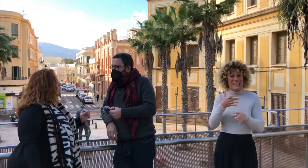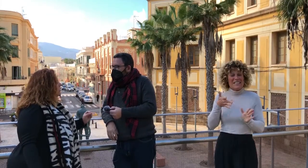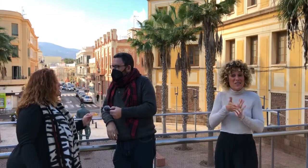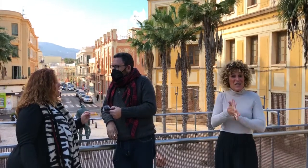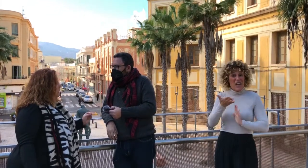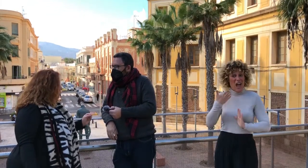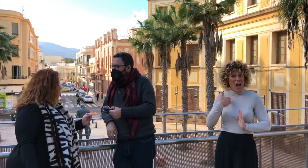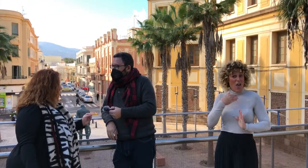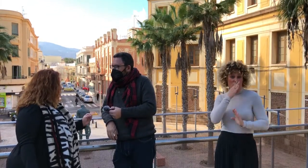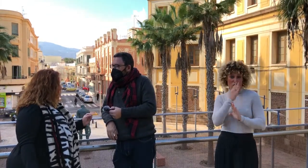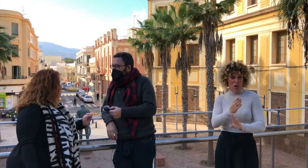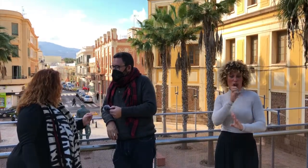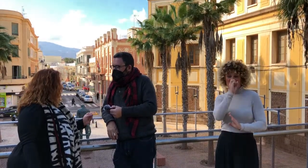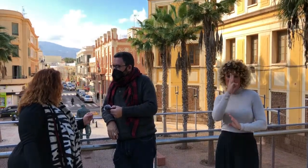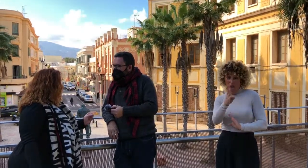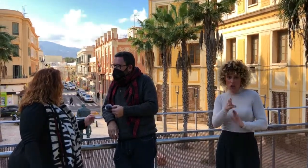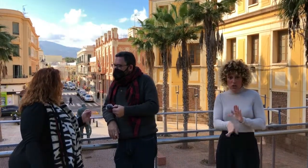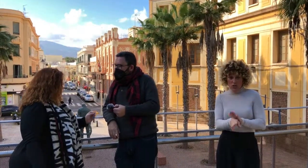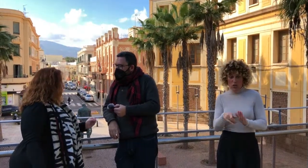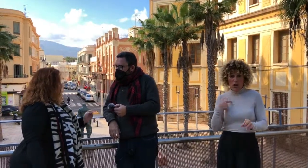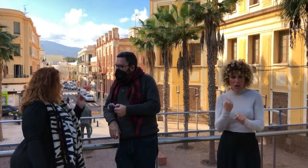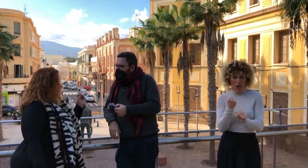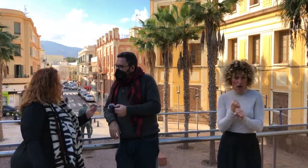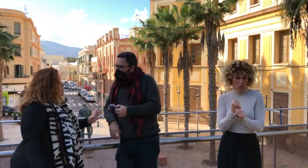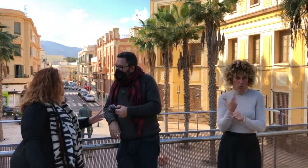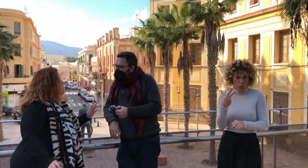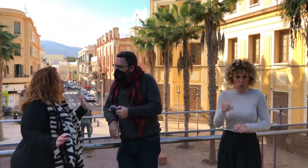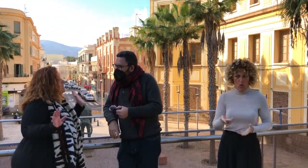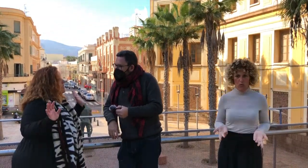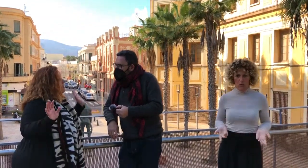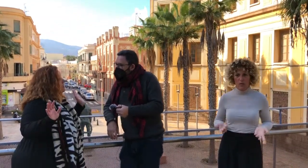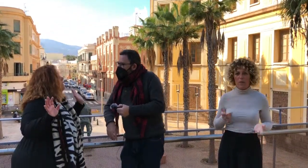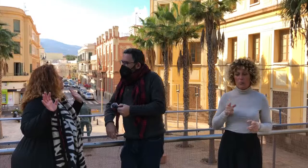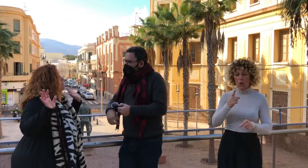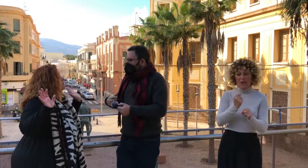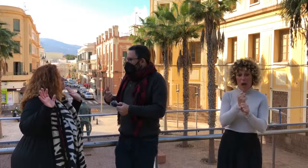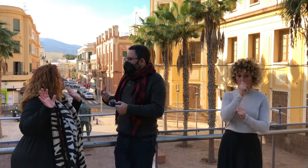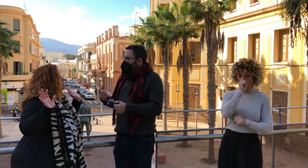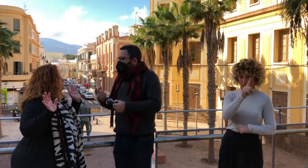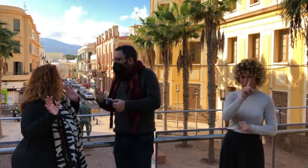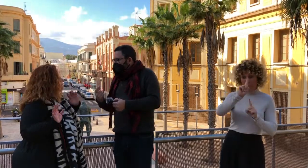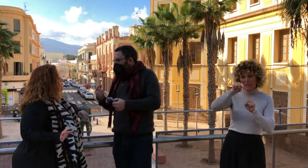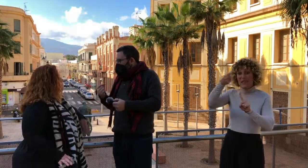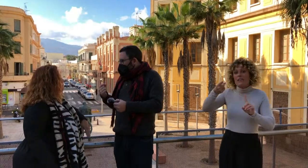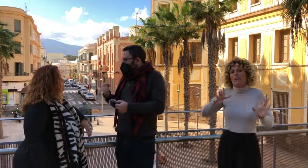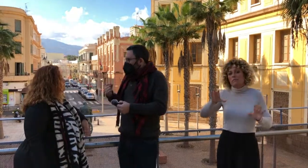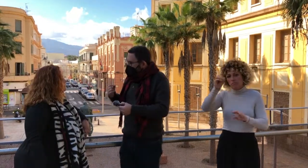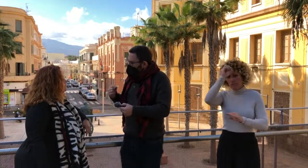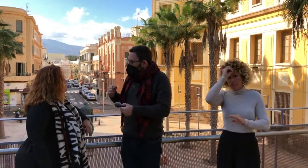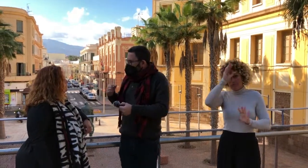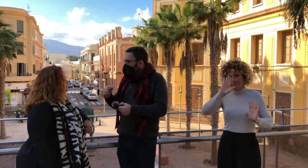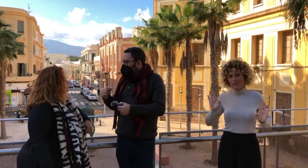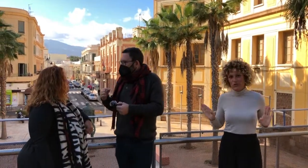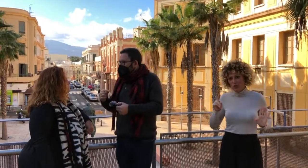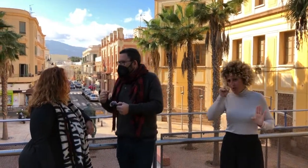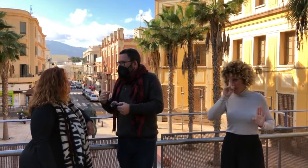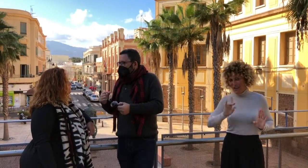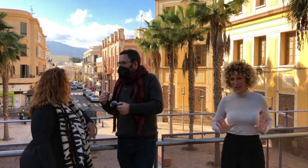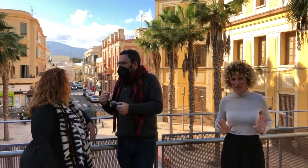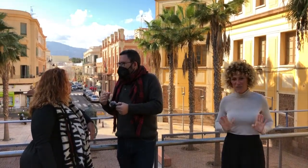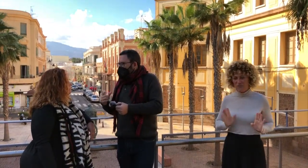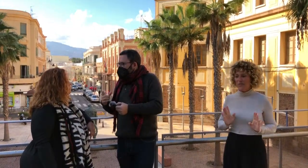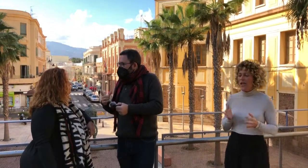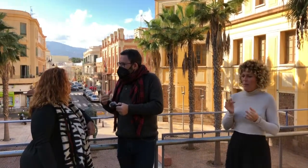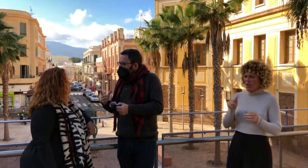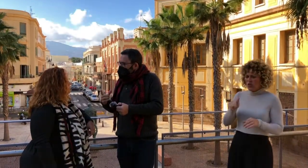3 años seguidos trabajando. Ajá. O sea, trabaja sí. Un año y el siguiente. En algo tan concreto,